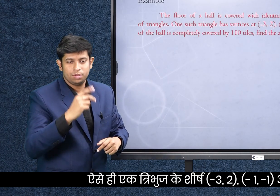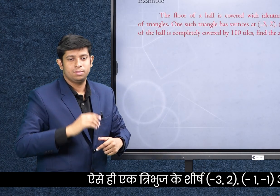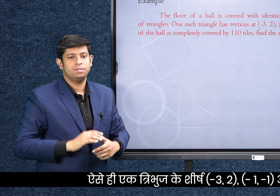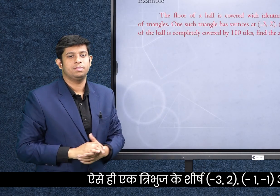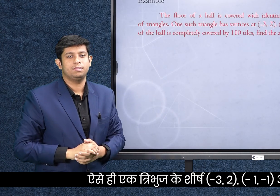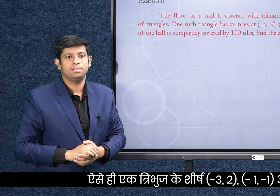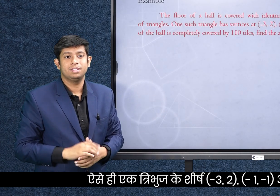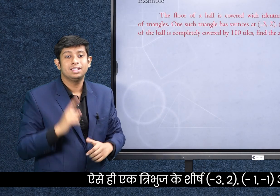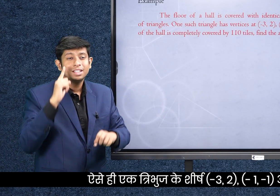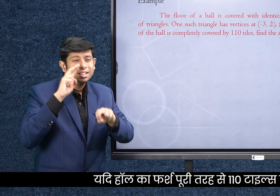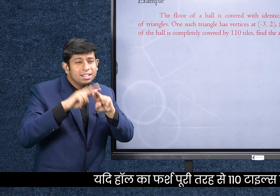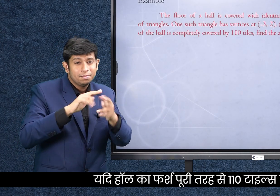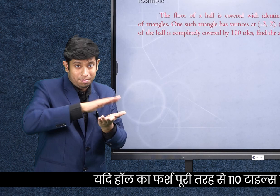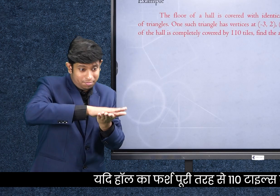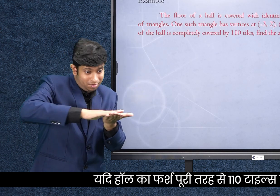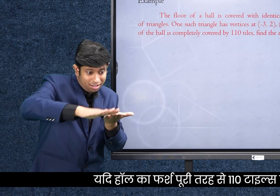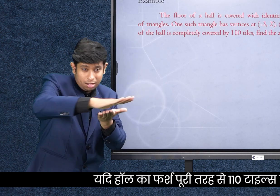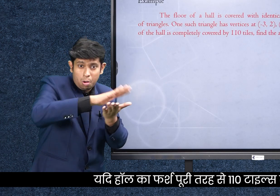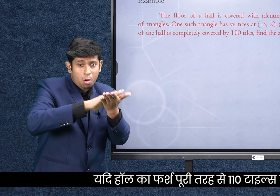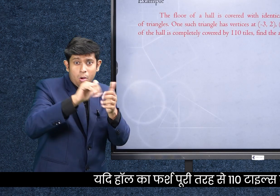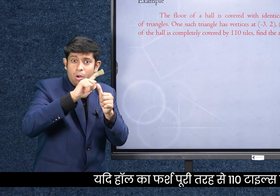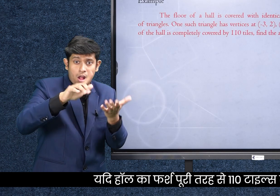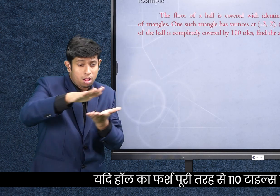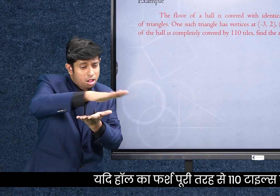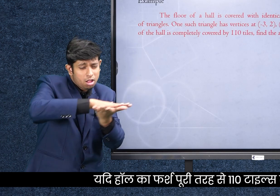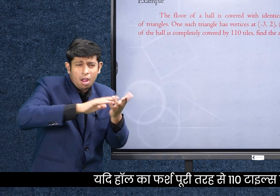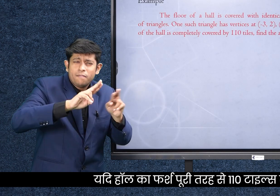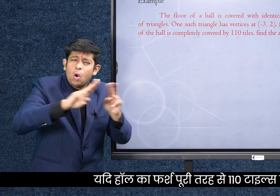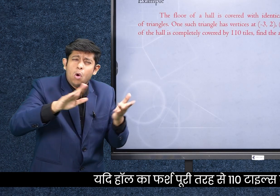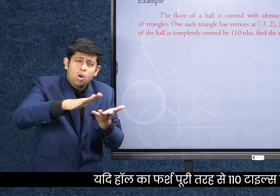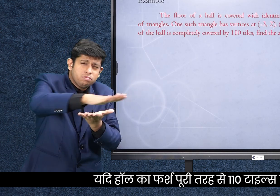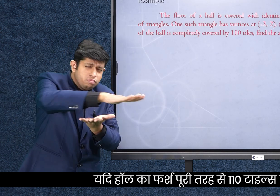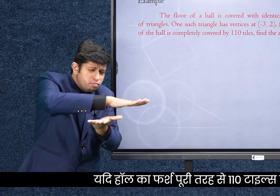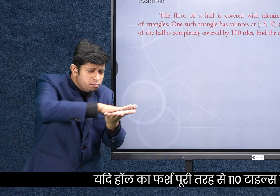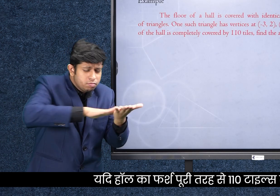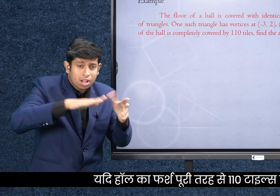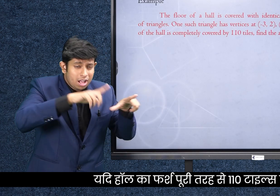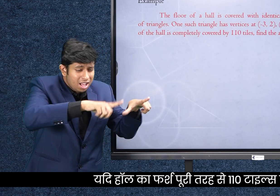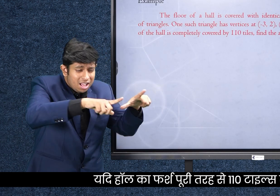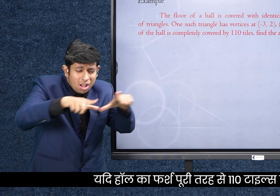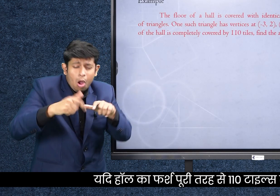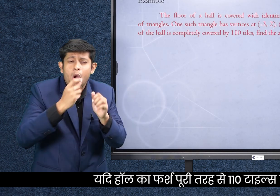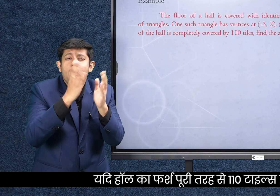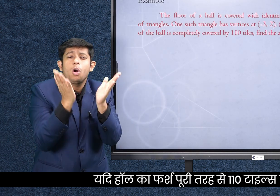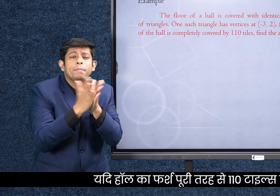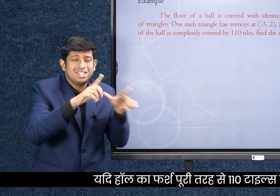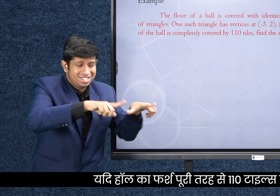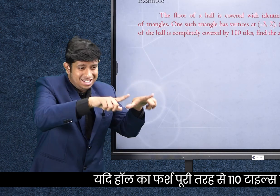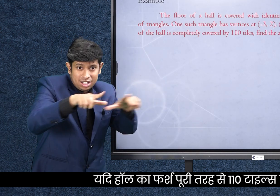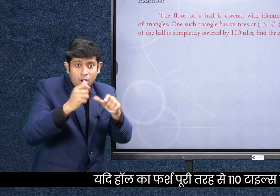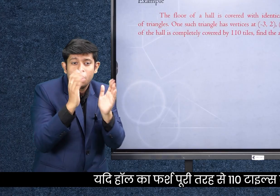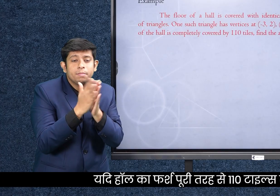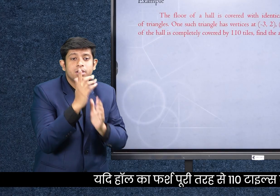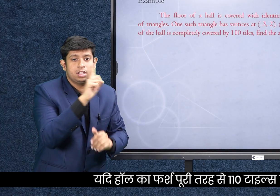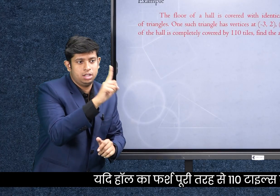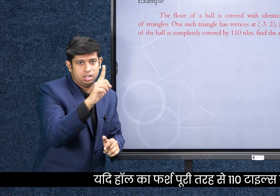है। यदि हाल का फर्श पूरी तरह से 110 टाइल से ढका हुए है